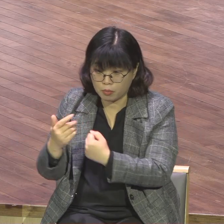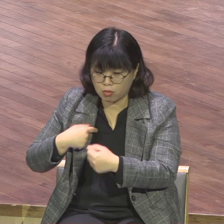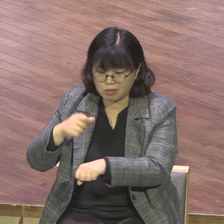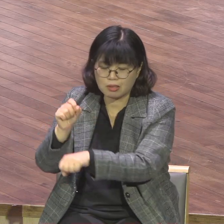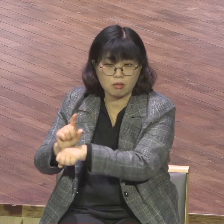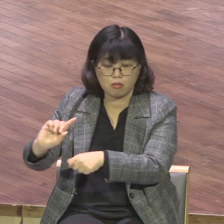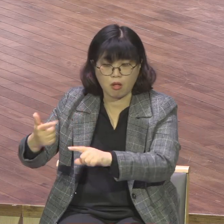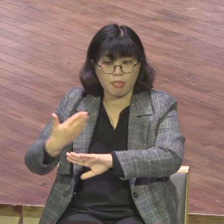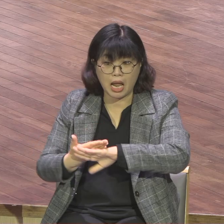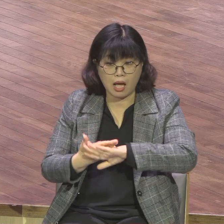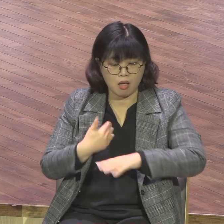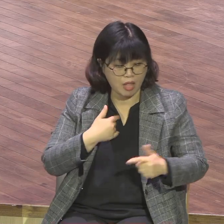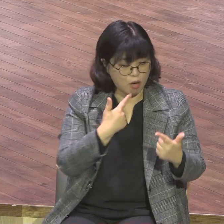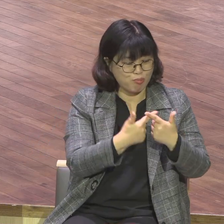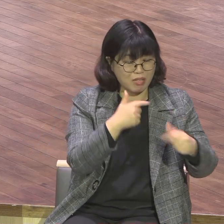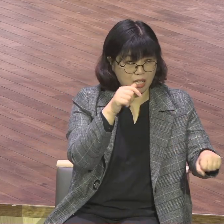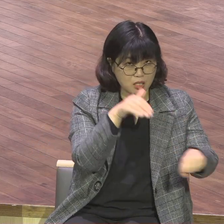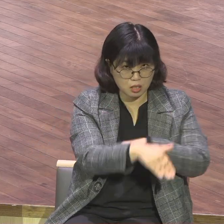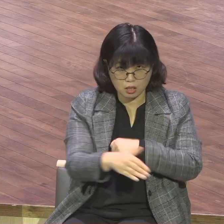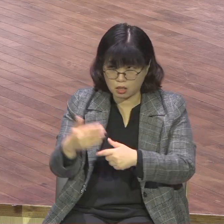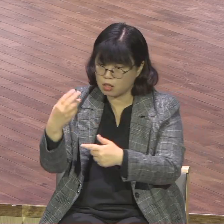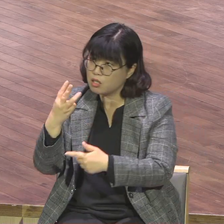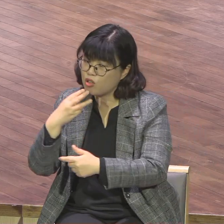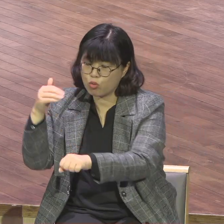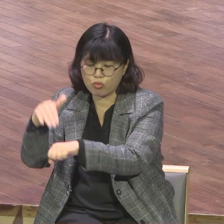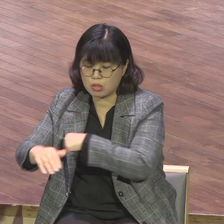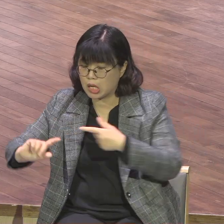다르구나. 완전 달라요.